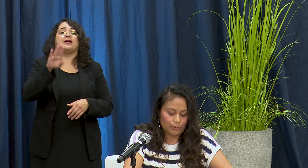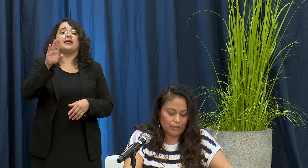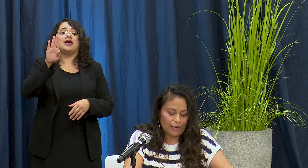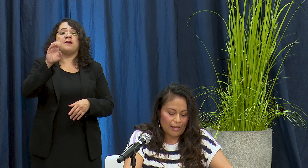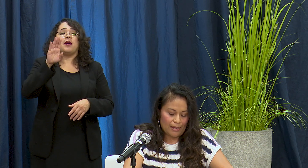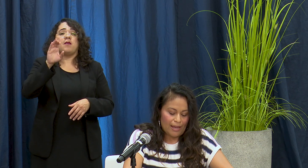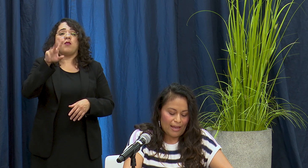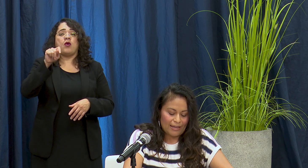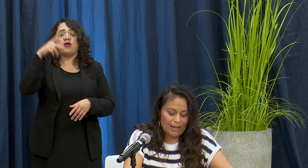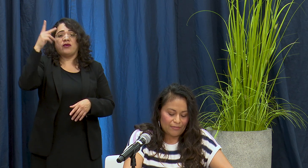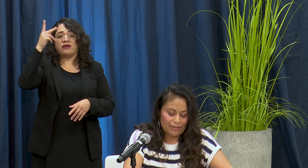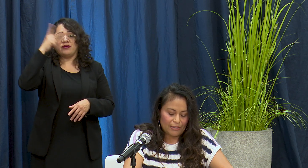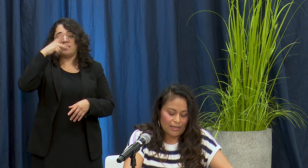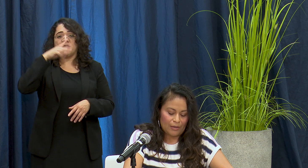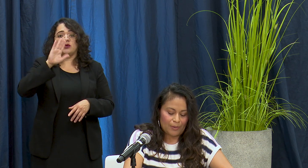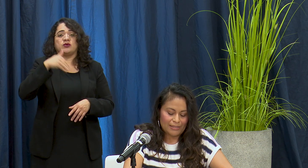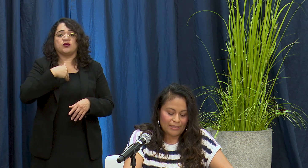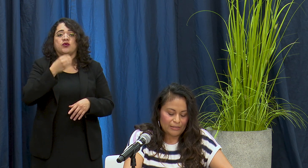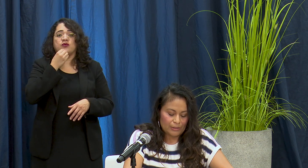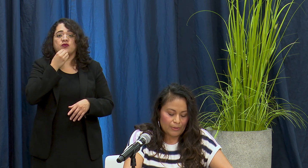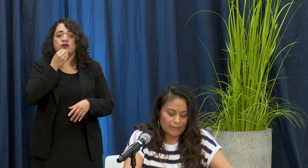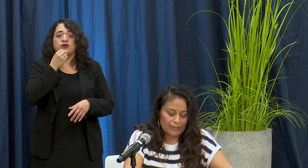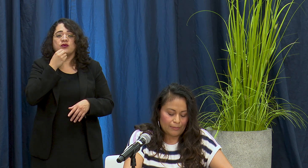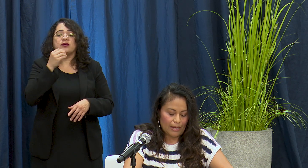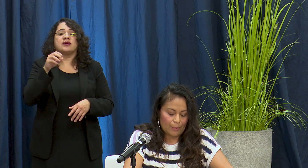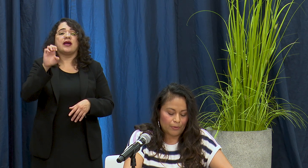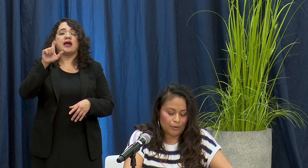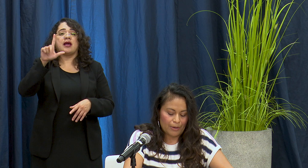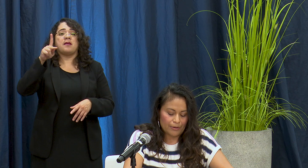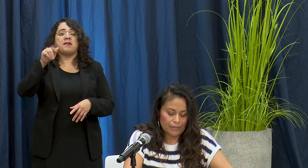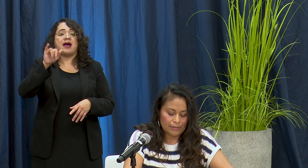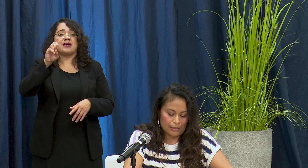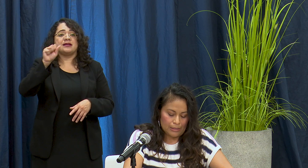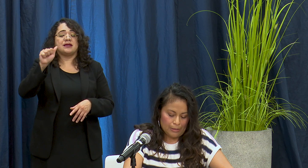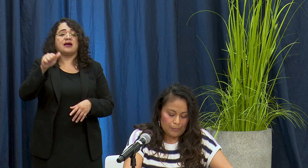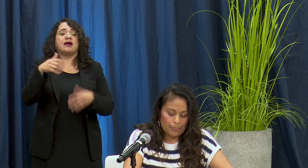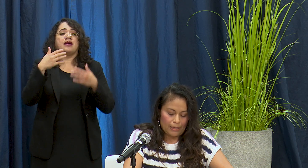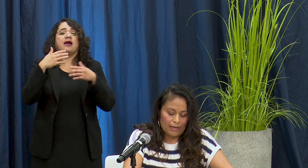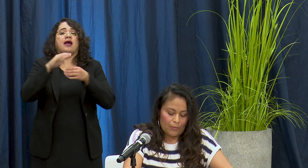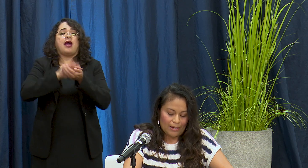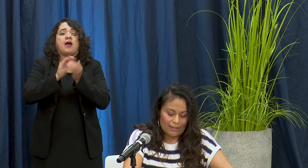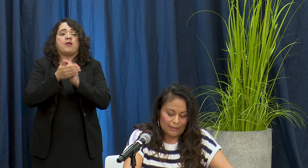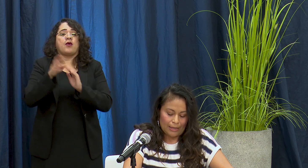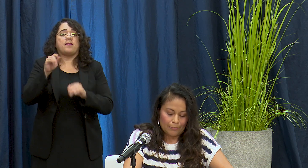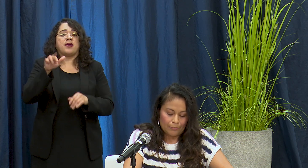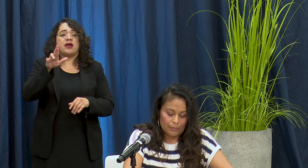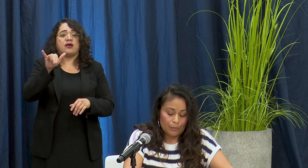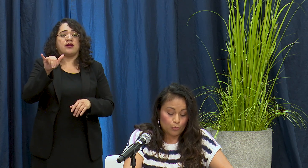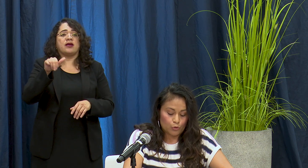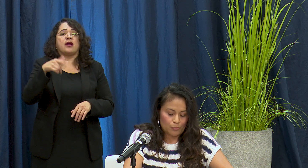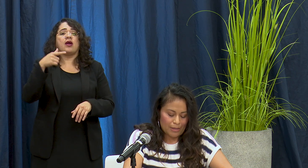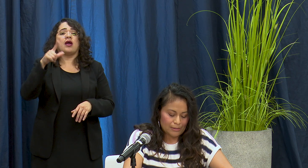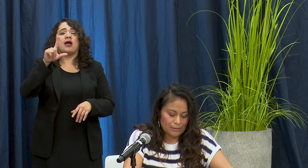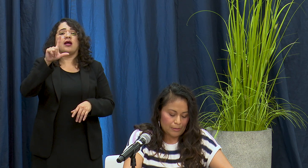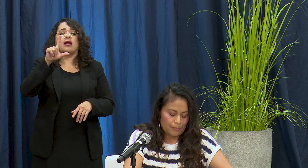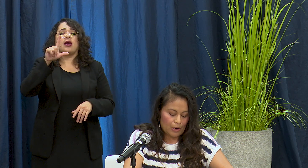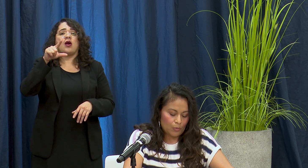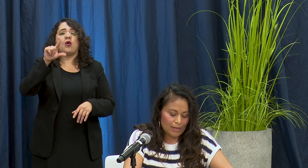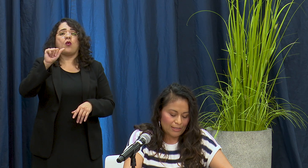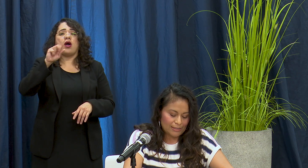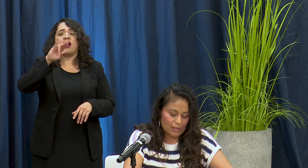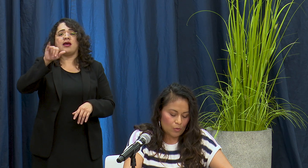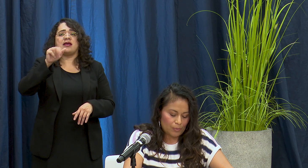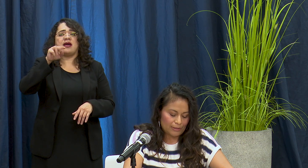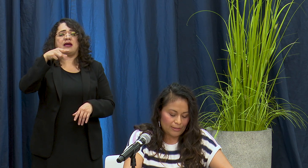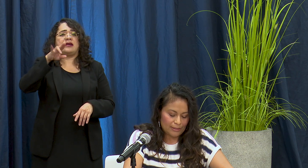Soul Food, Egg Heaven, El Paisa Restaurante, Hamburger Mary's y La Guayanquita, y muchos más. Para